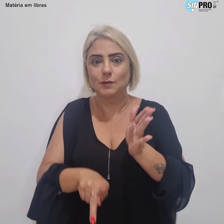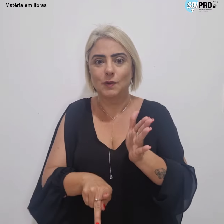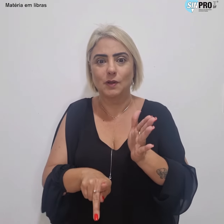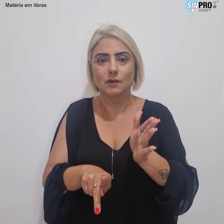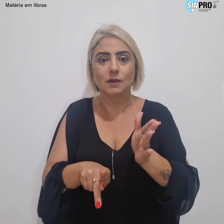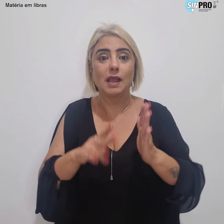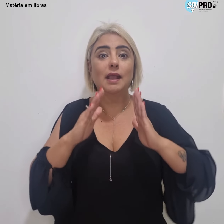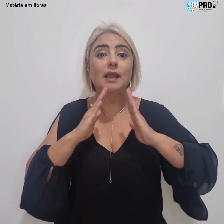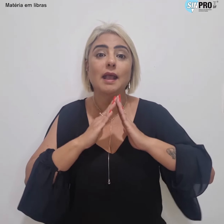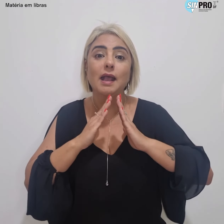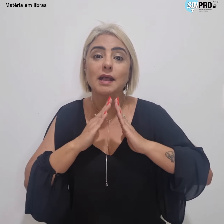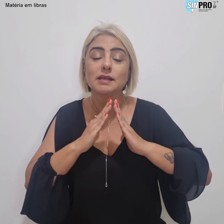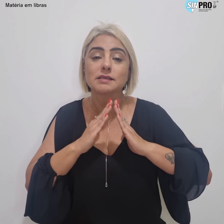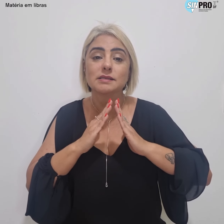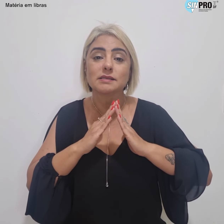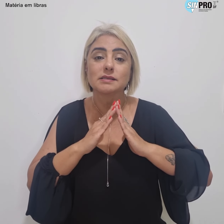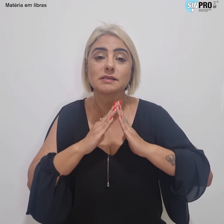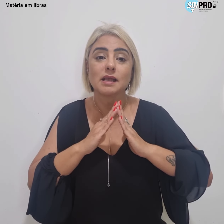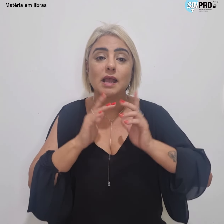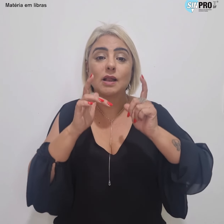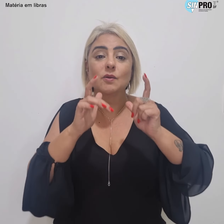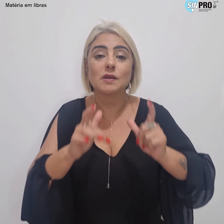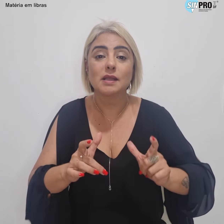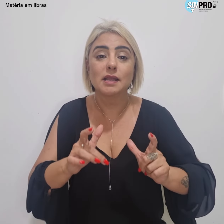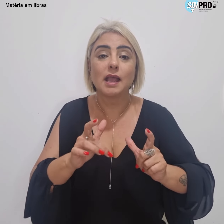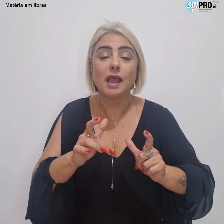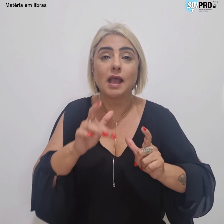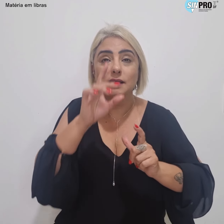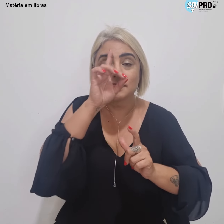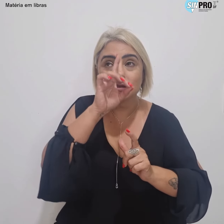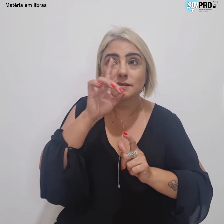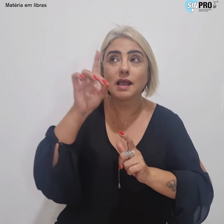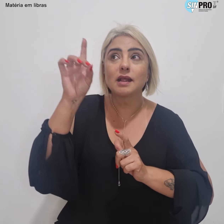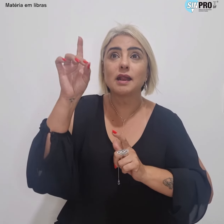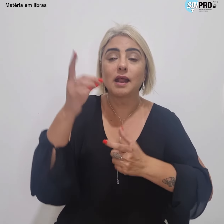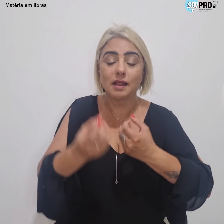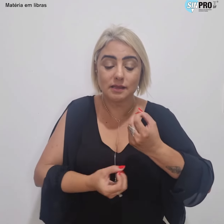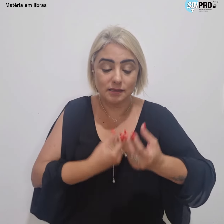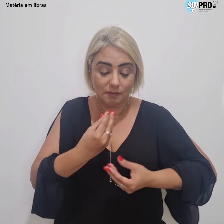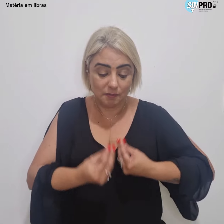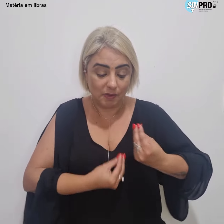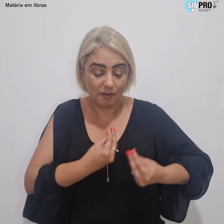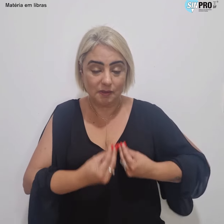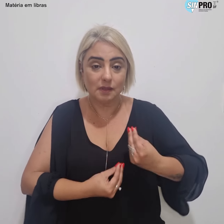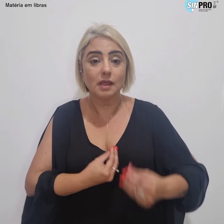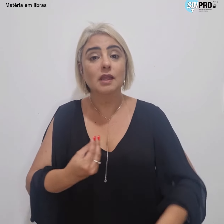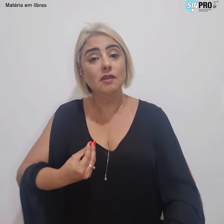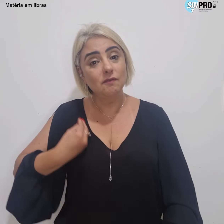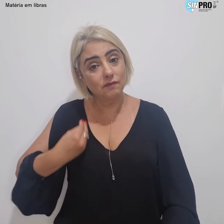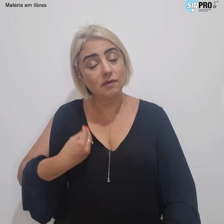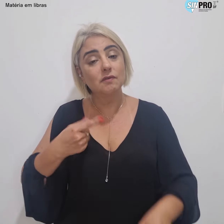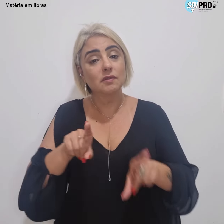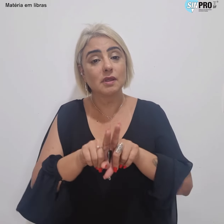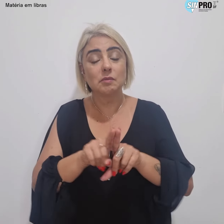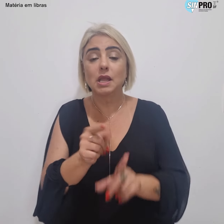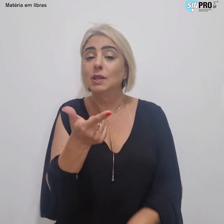lar, é campo sagrado onde se semeia a vida e onde se vive. E não há nada